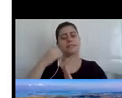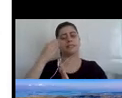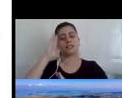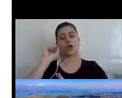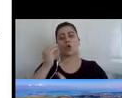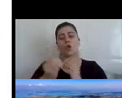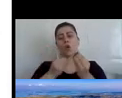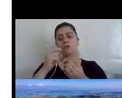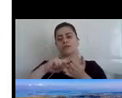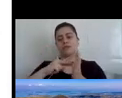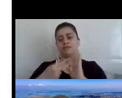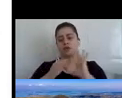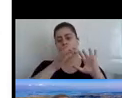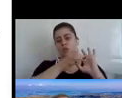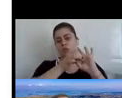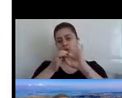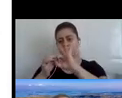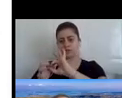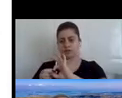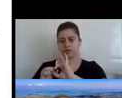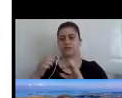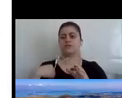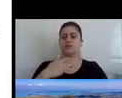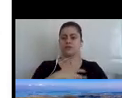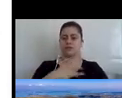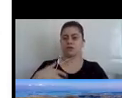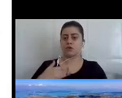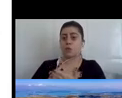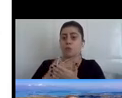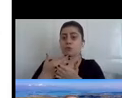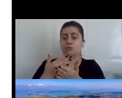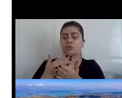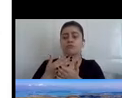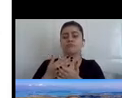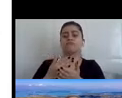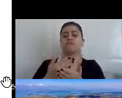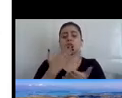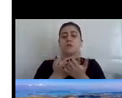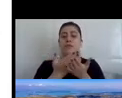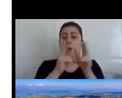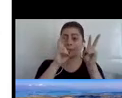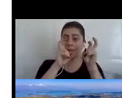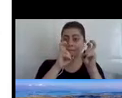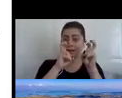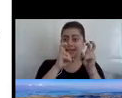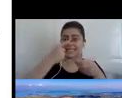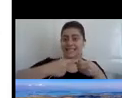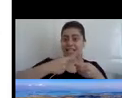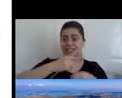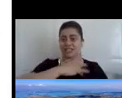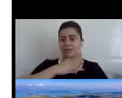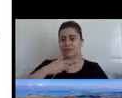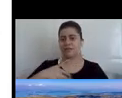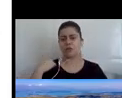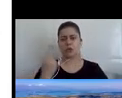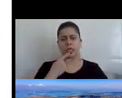da saúde. Então, a gente começou a estudar essa temática das cidades saudáveis. E o que a gente tem percebido é que isso está muito ligado com as